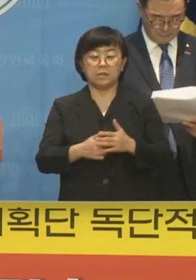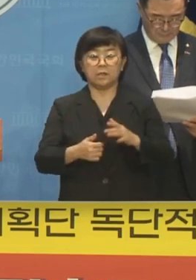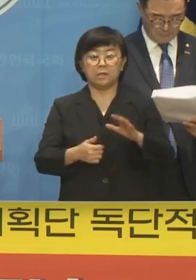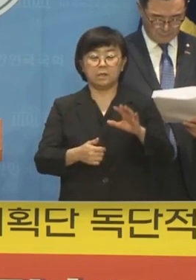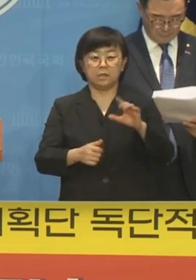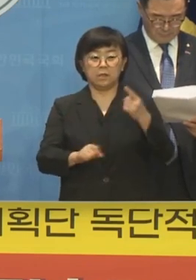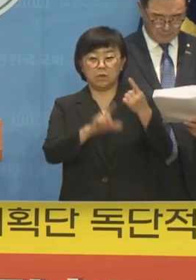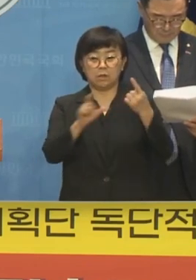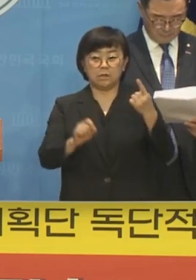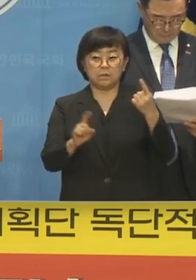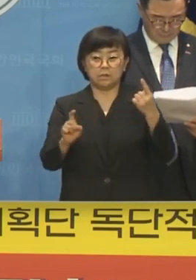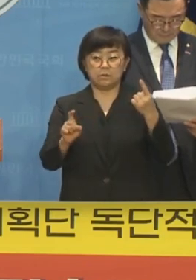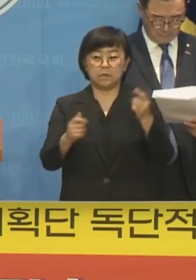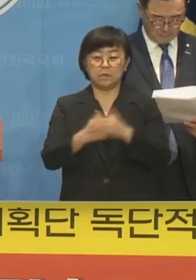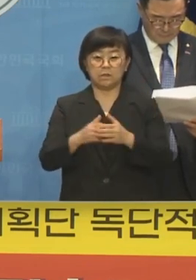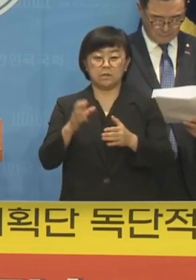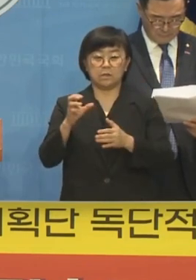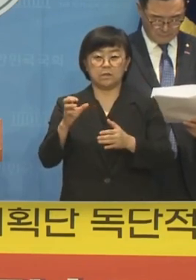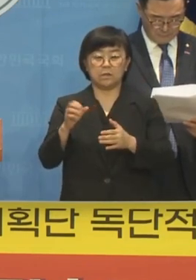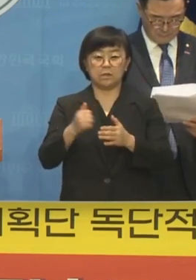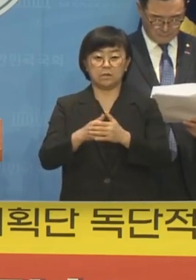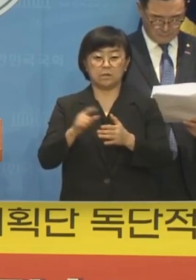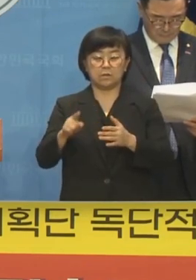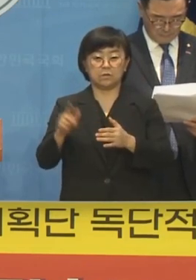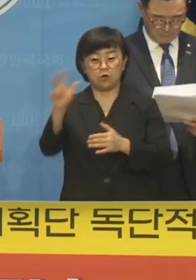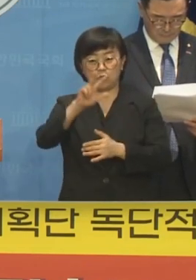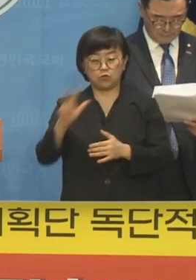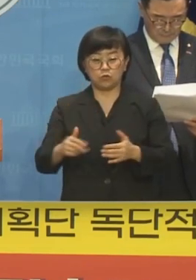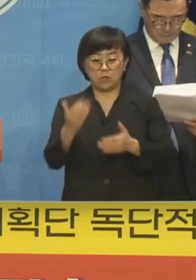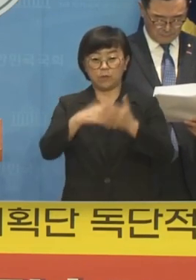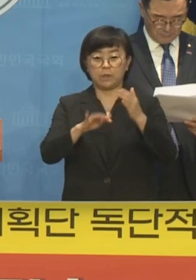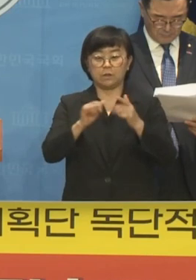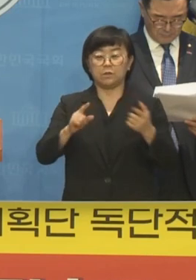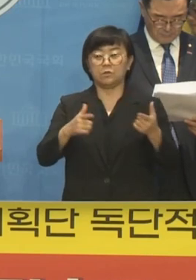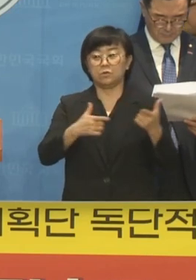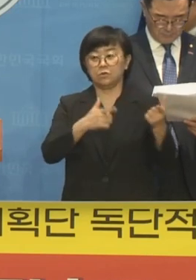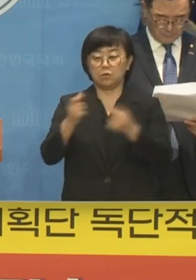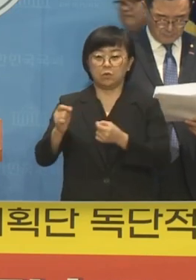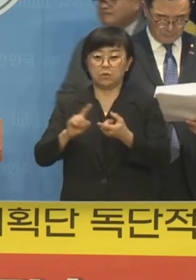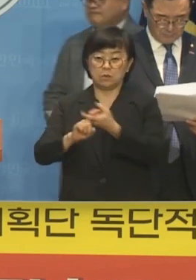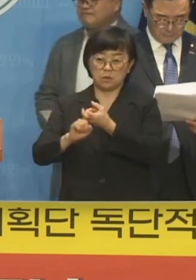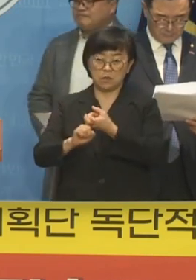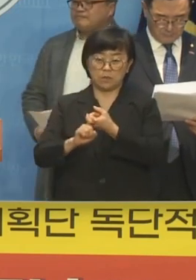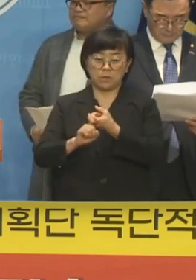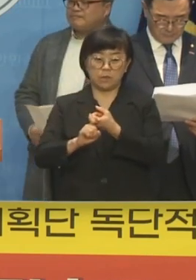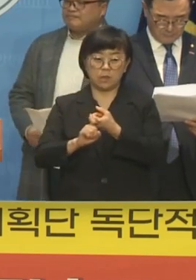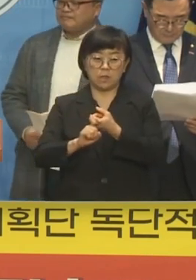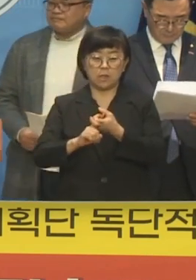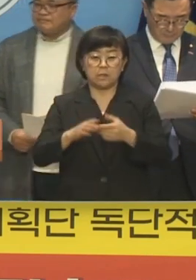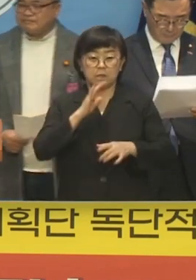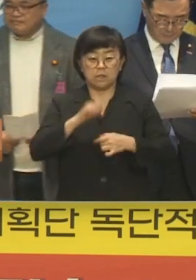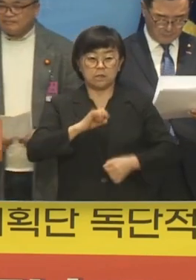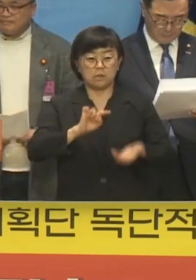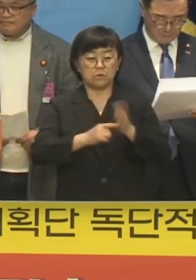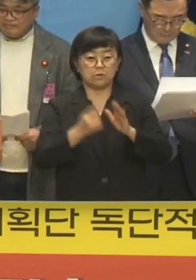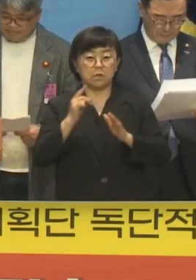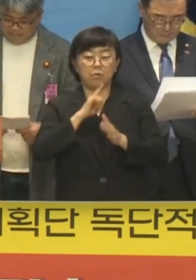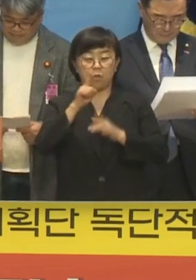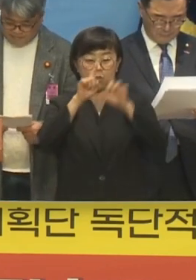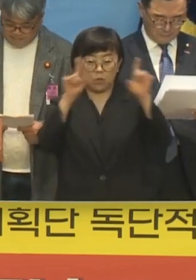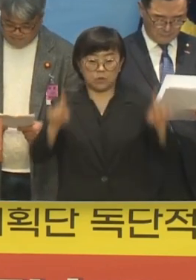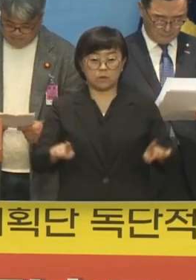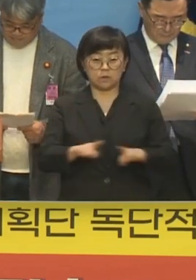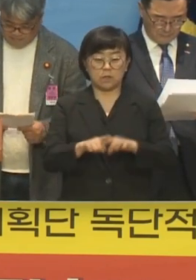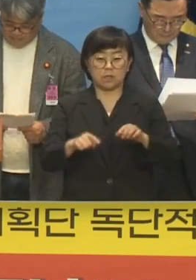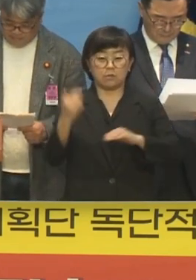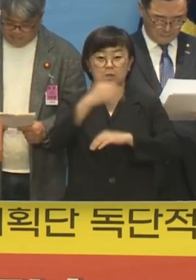2024년 1월 10일 여순항쟁 전국유족총연합 여순사건 진상조사 보고서